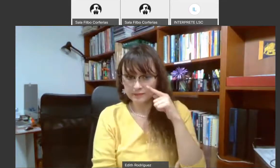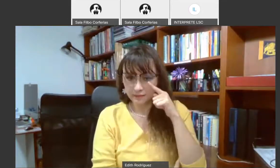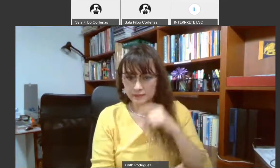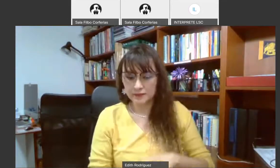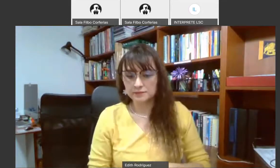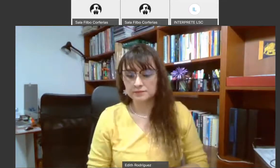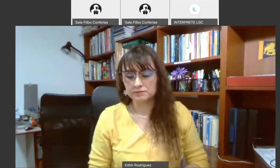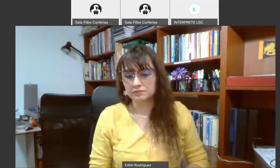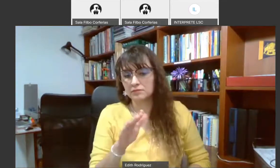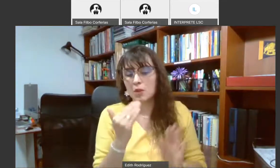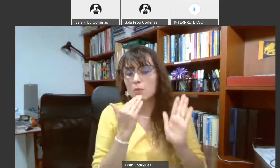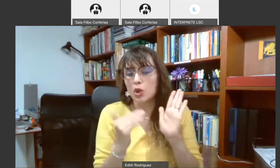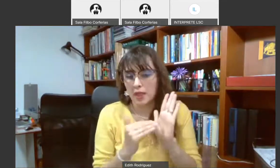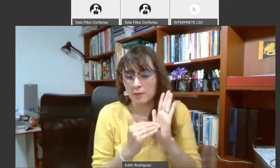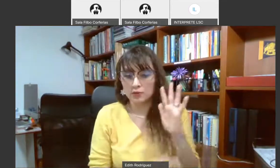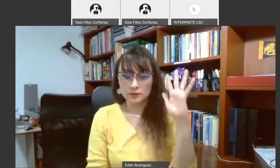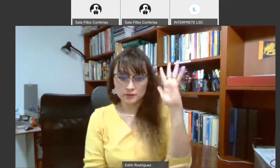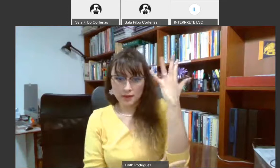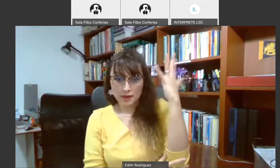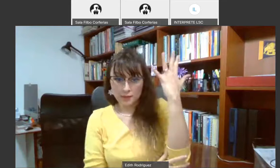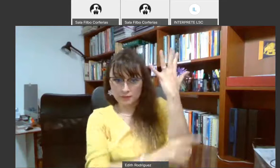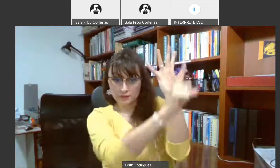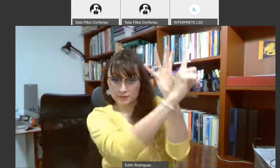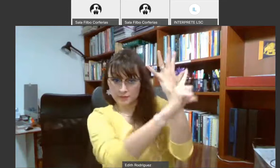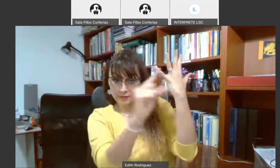seguir interactuando. Por ejemplo,